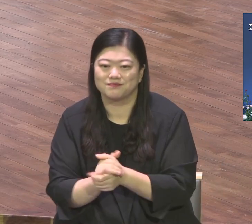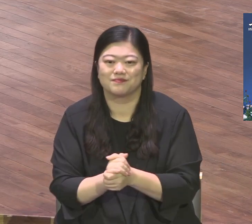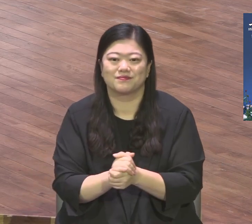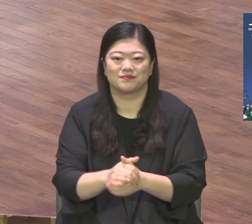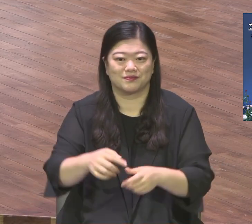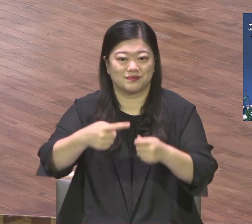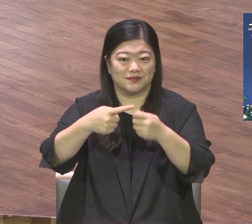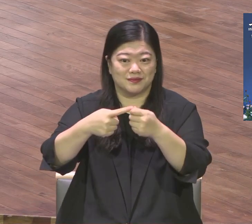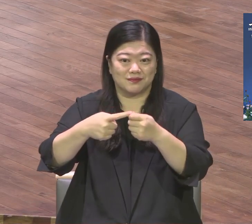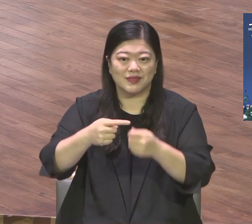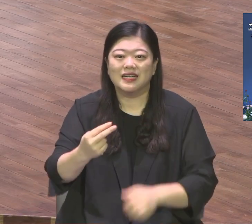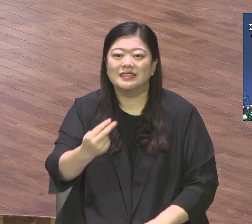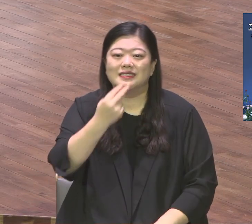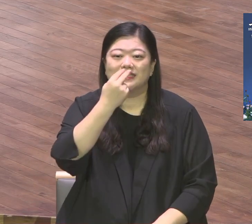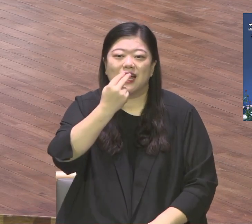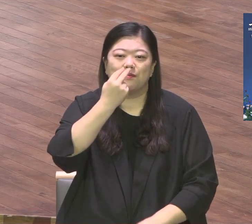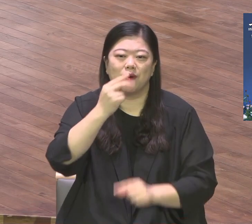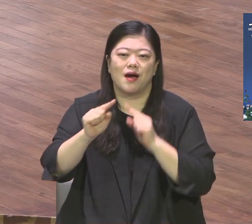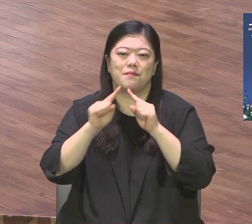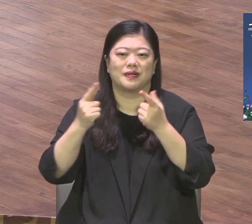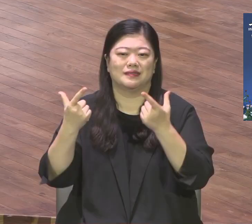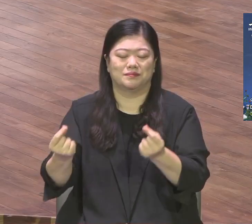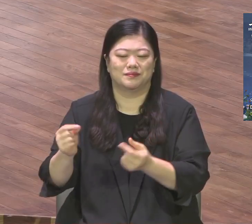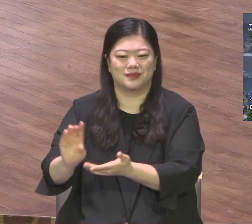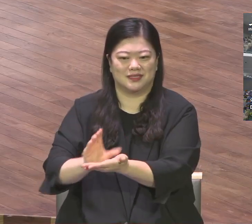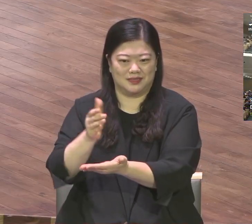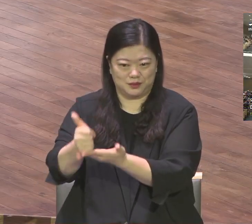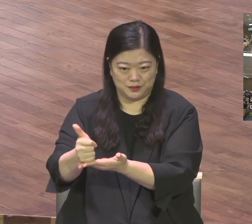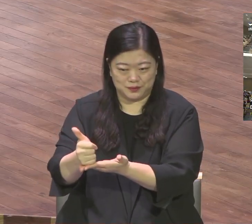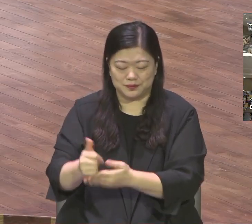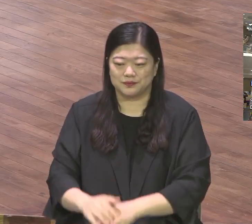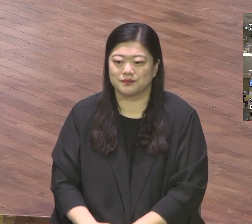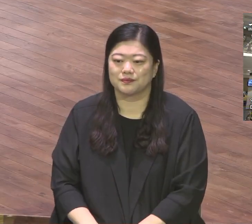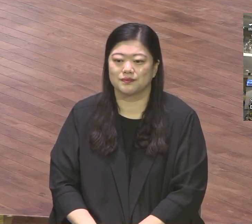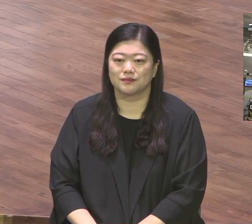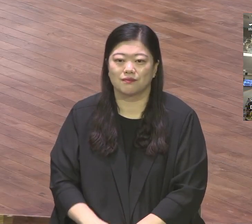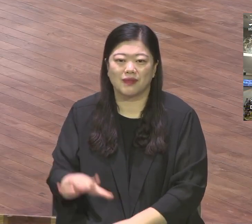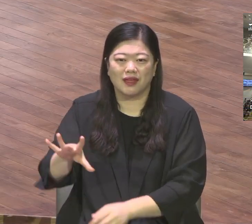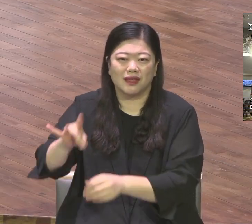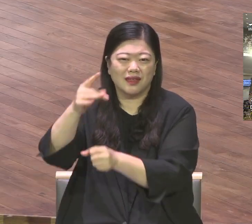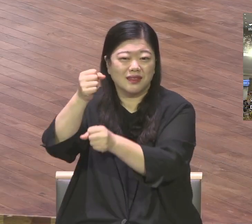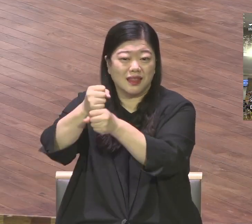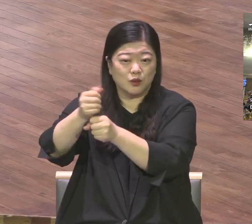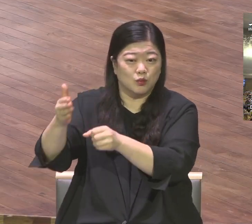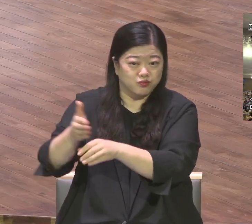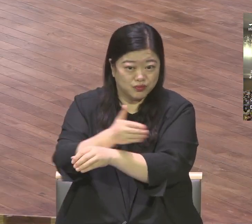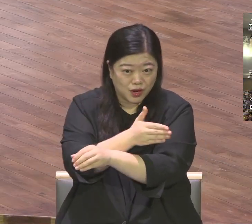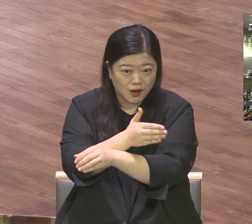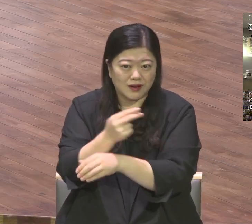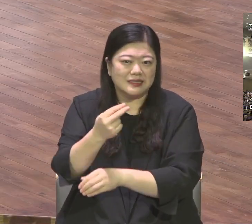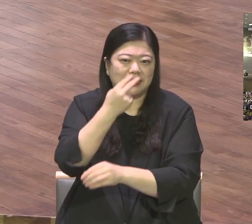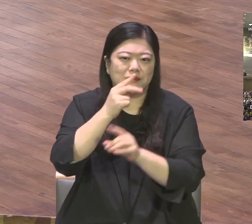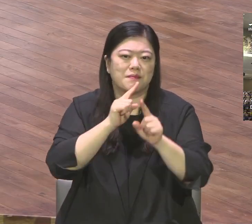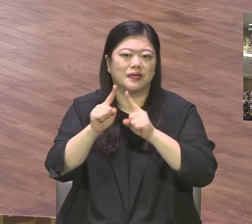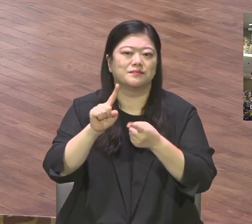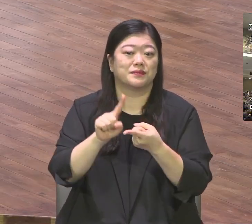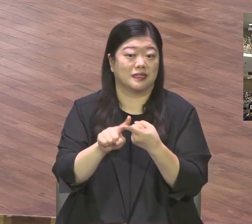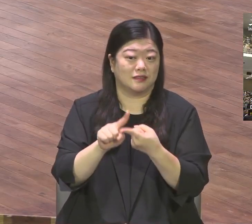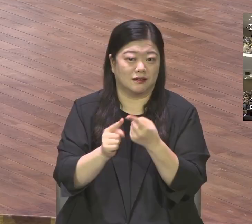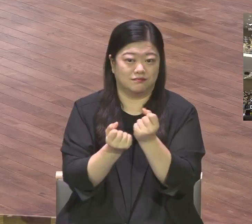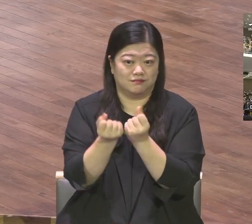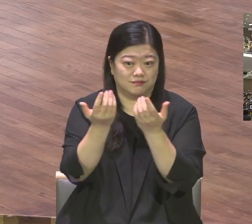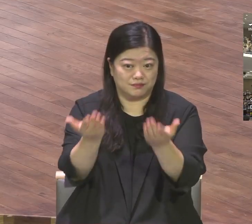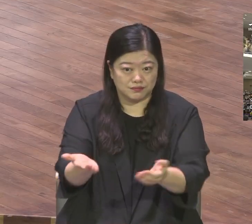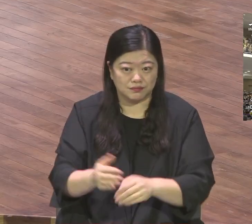생명의 말씀이신 그리스도입니다. 1절을 봅니다. 태초부터 있는 생명의 말씀에 관하여는